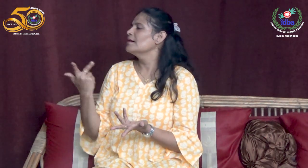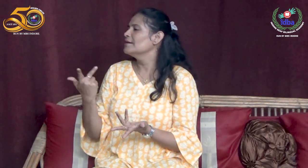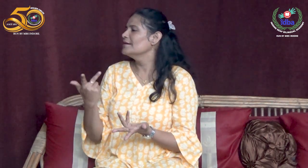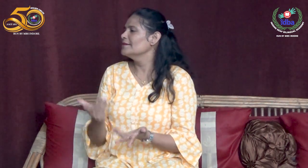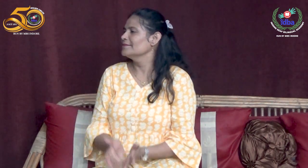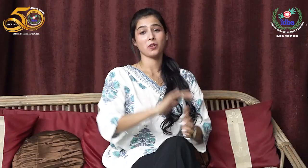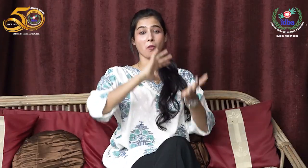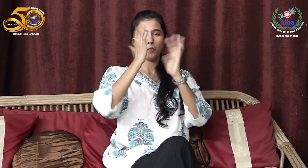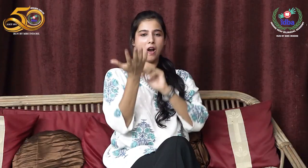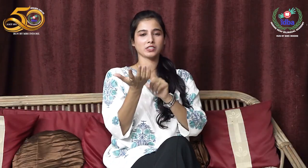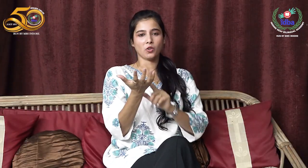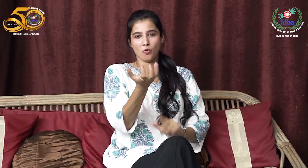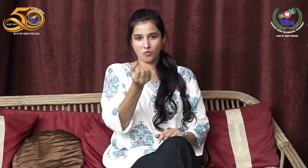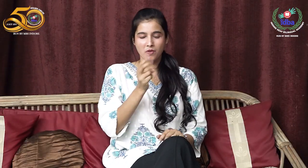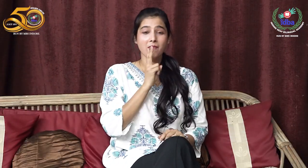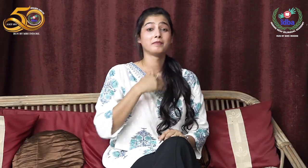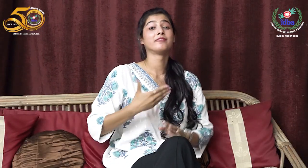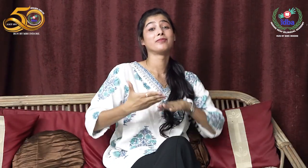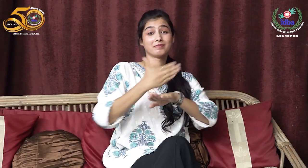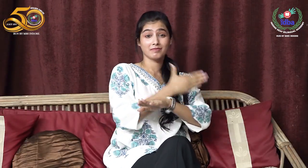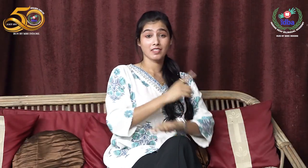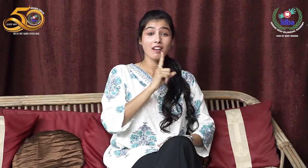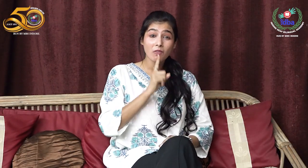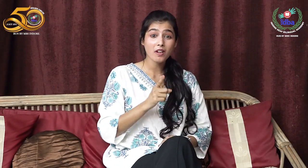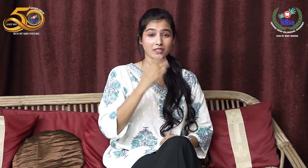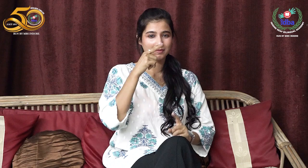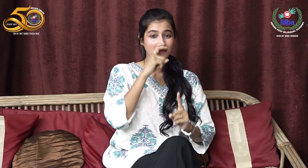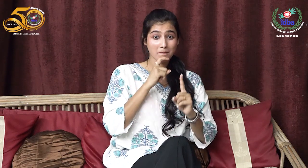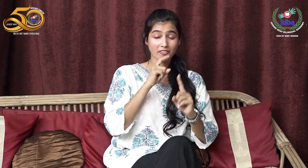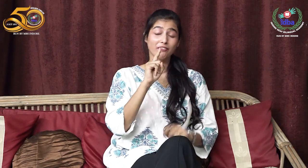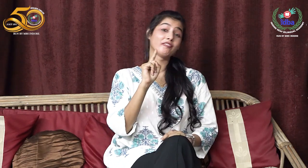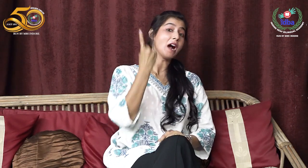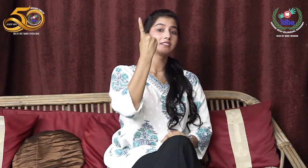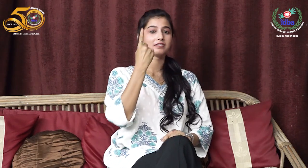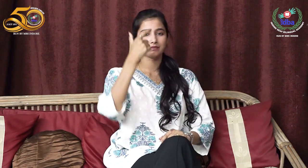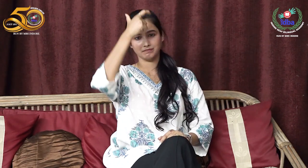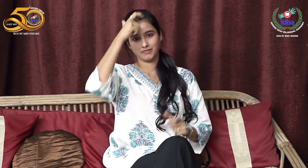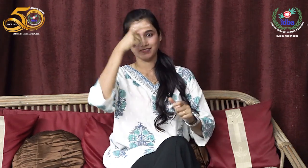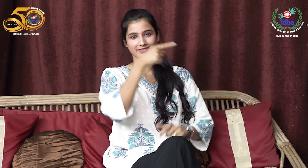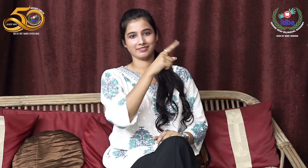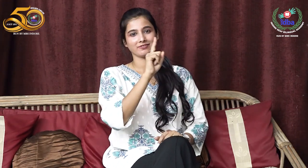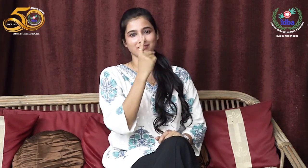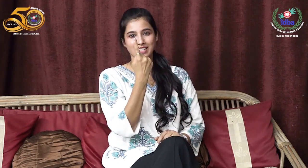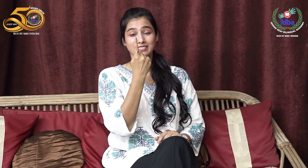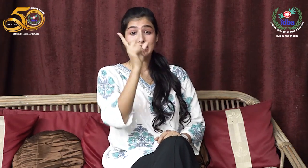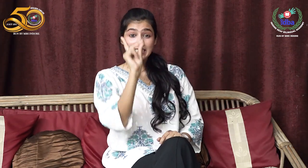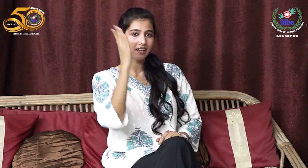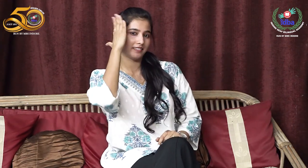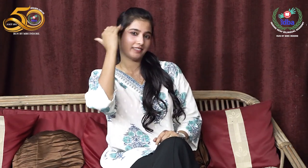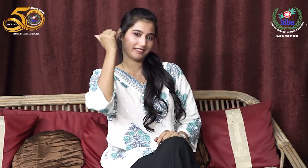जब? जी हाँ, मुझे मिस इंडिया का जब टाइटल मिला था, तो फर्स्ट जो है ममता मैम, मुझसे पहले ममता मैम को मिला था,